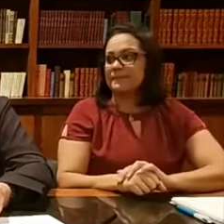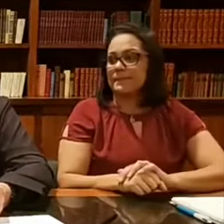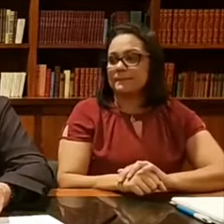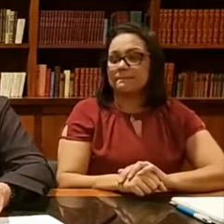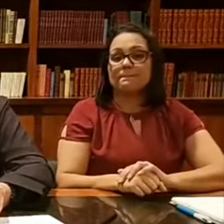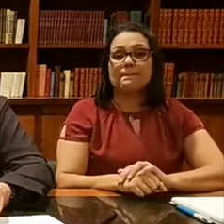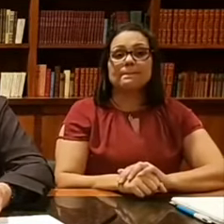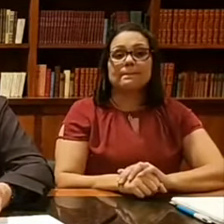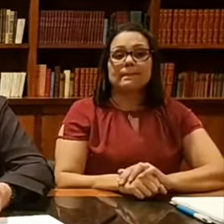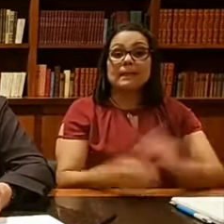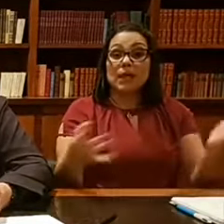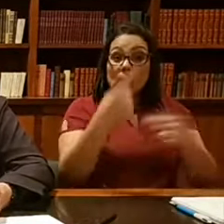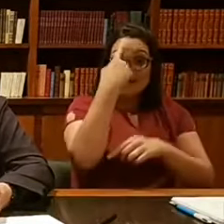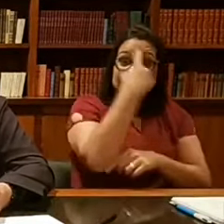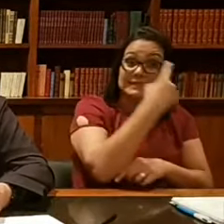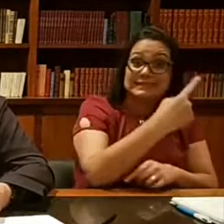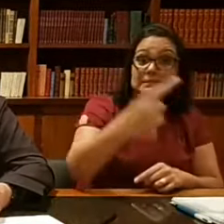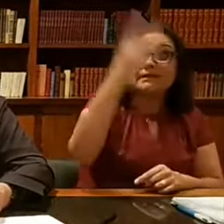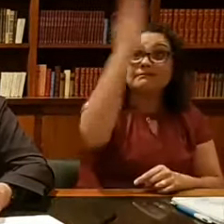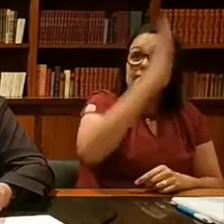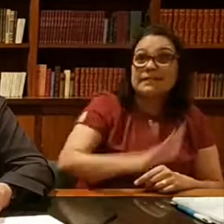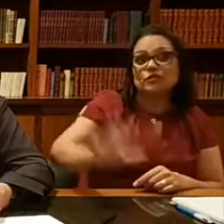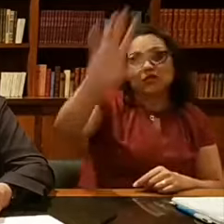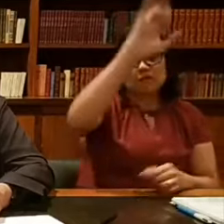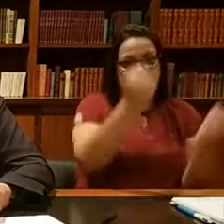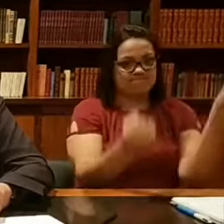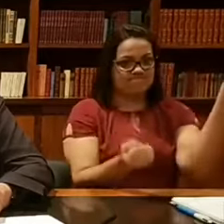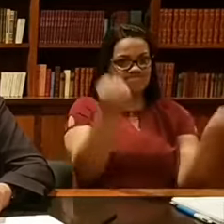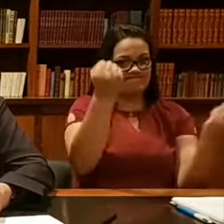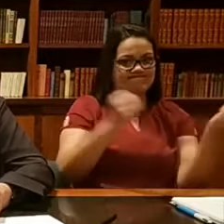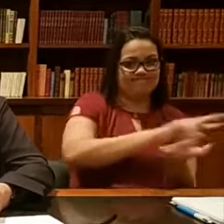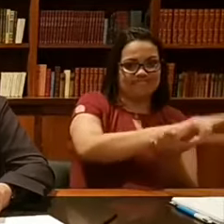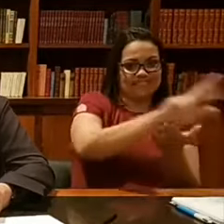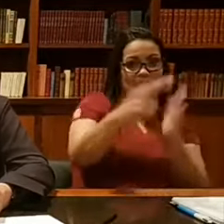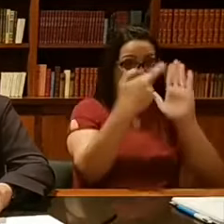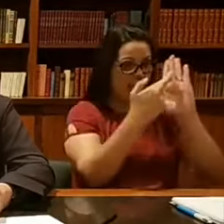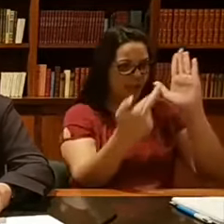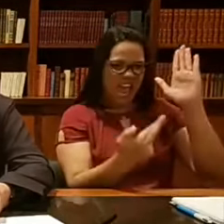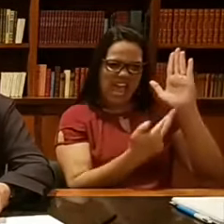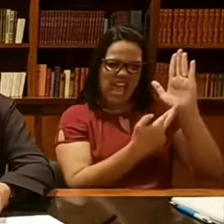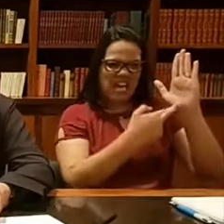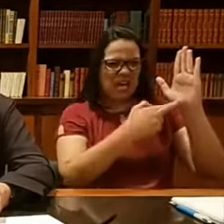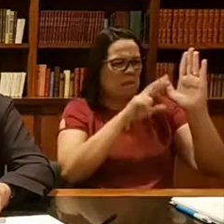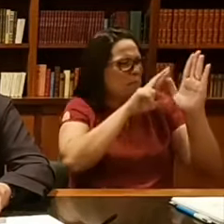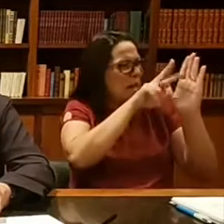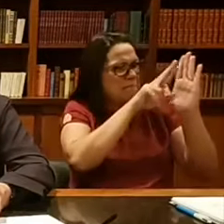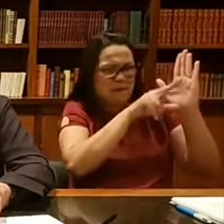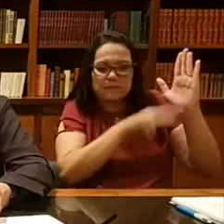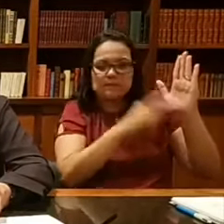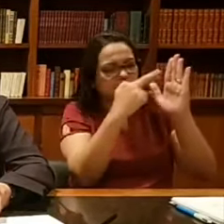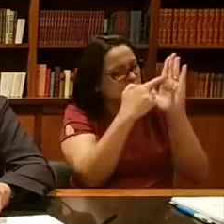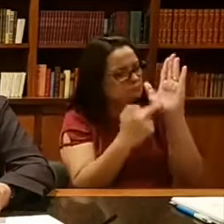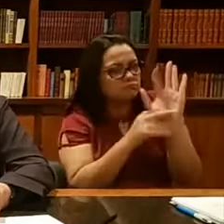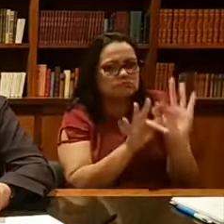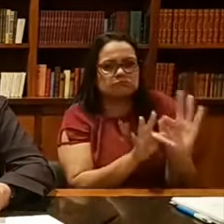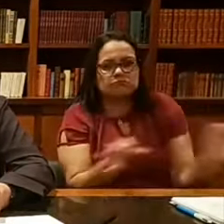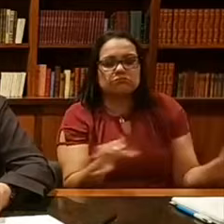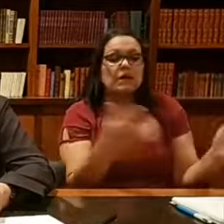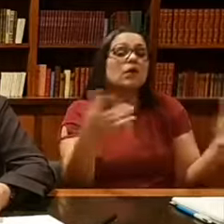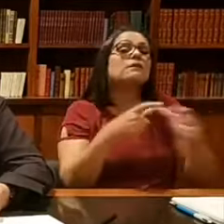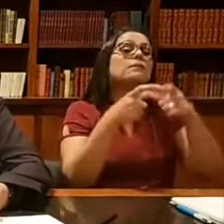Estamos na Semana Nacional de Trânsito, na simplificação de regras, né? Para valer agora, para tirar a carteira de motorista,